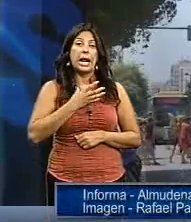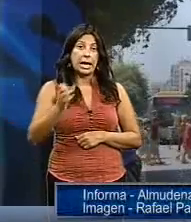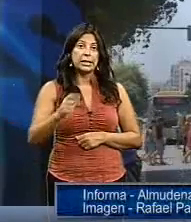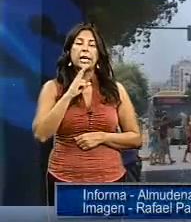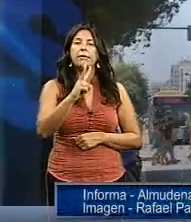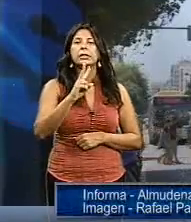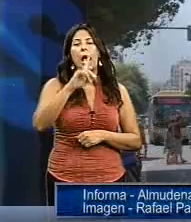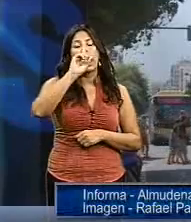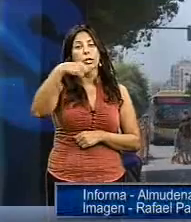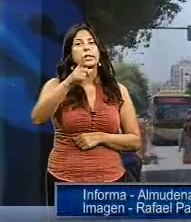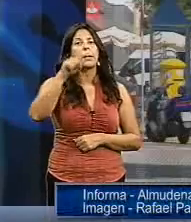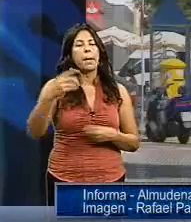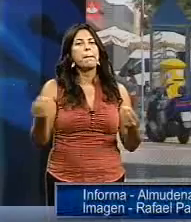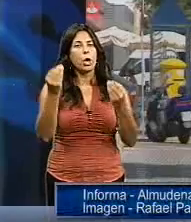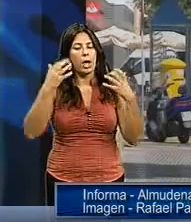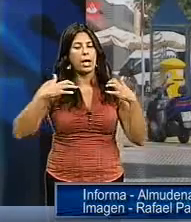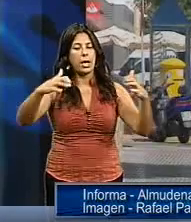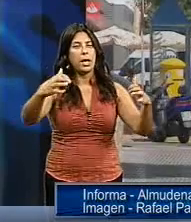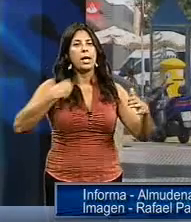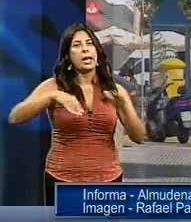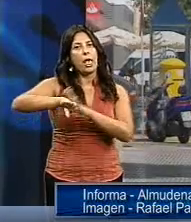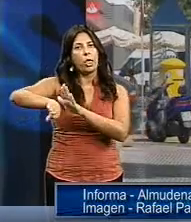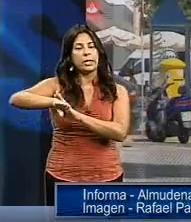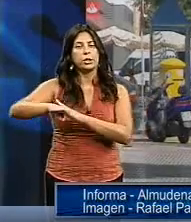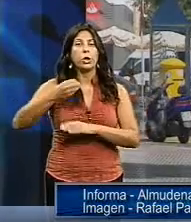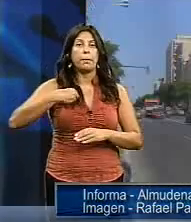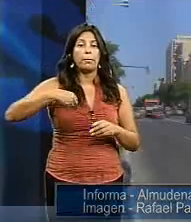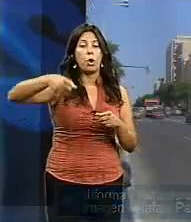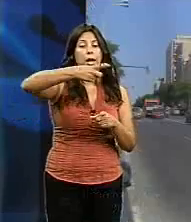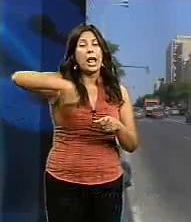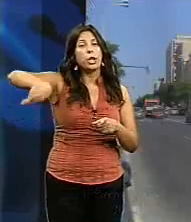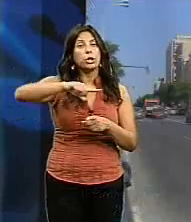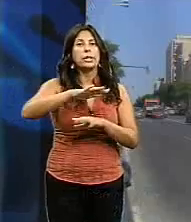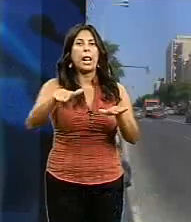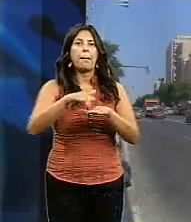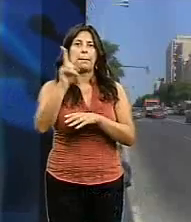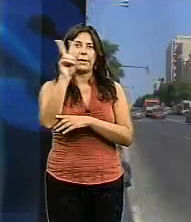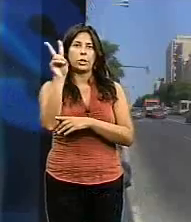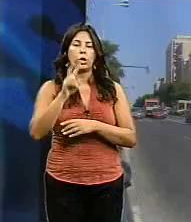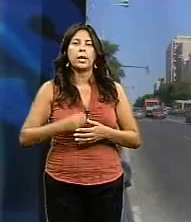continuarán las mejoras en la avenida en su margen derecha a partir de la glorieta Ingeniero de la Cierva.